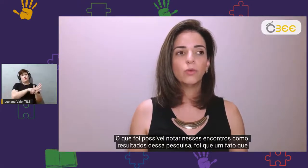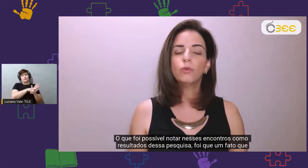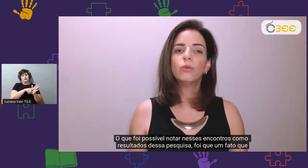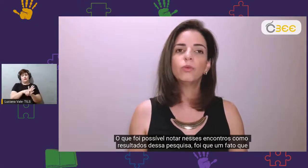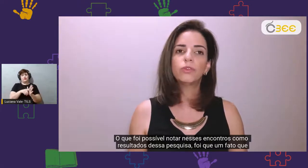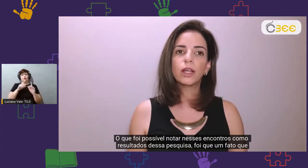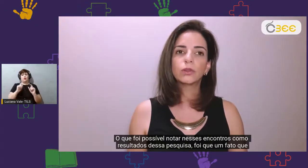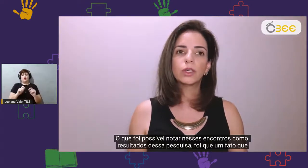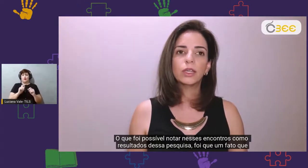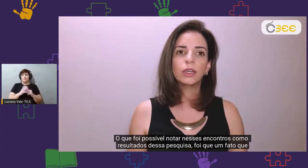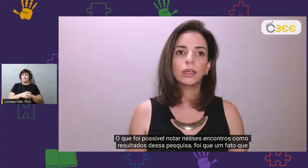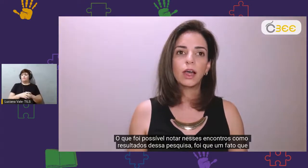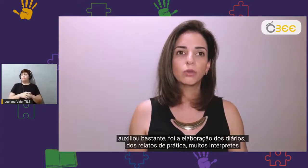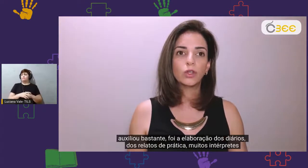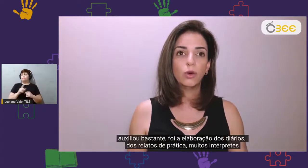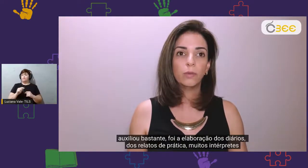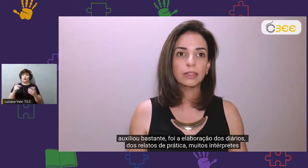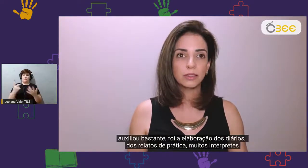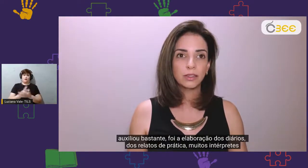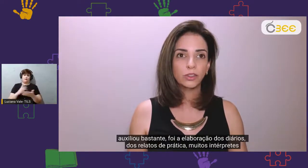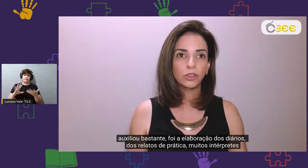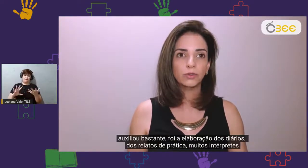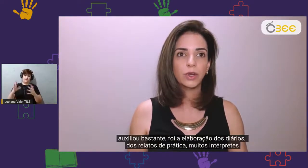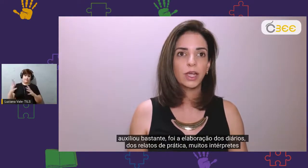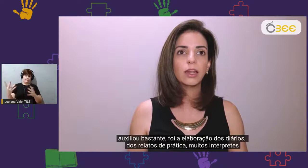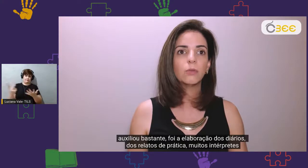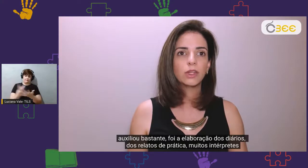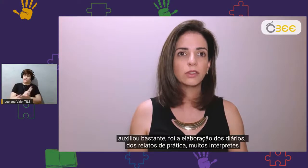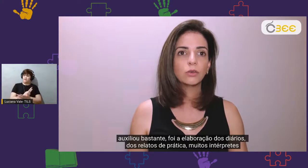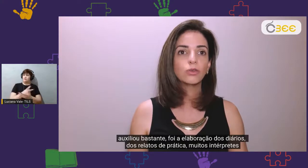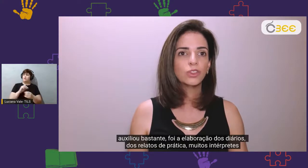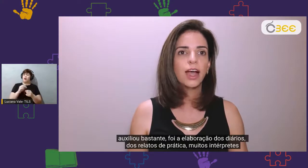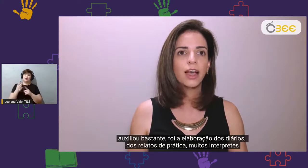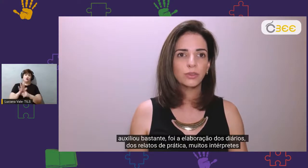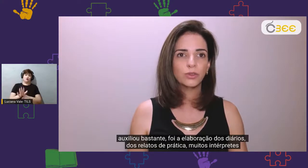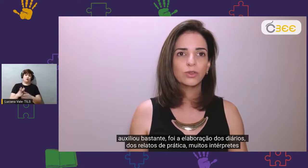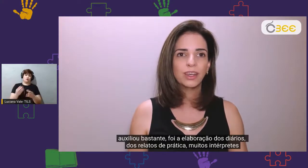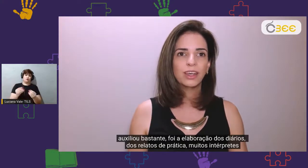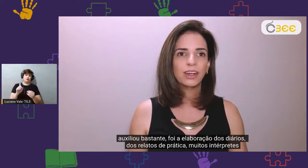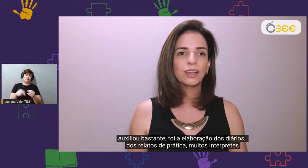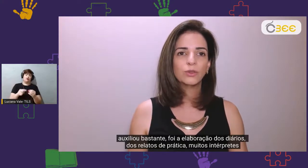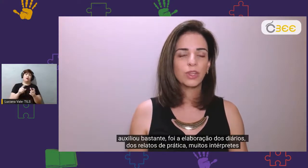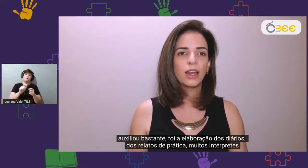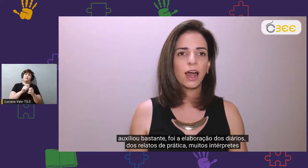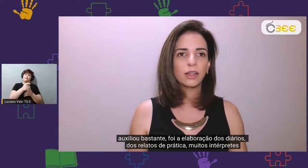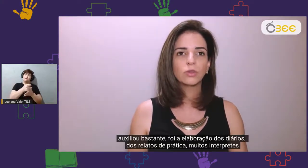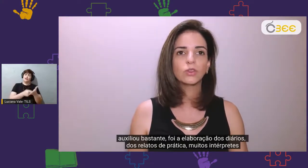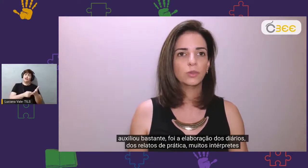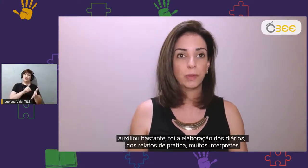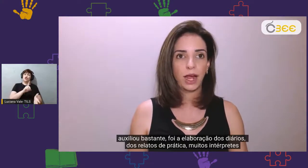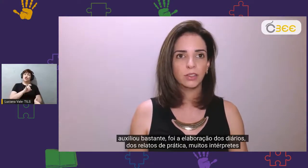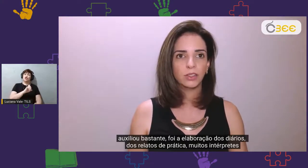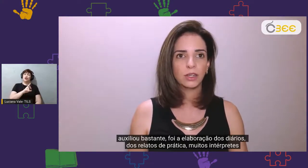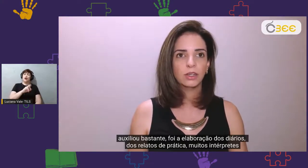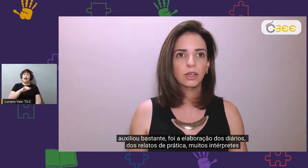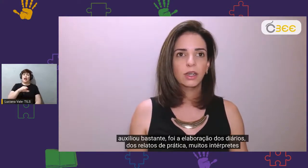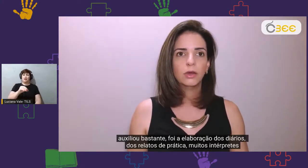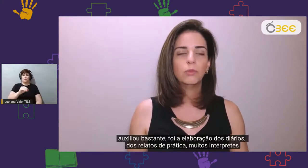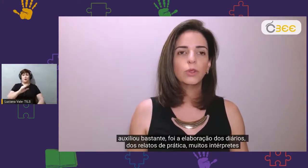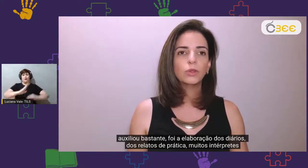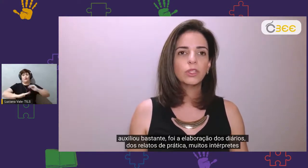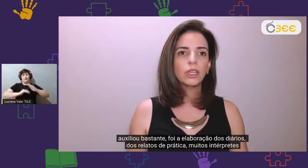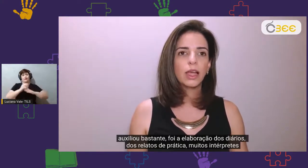que um fato que auxiliou bastante foi a elaboração dos diários, né, dos relatos de